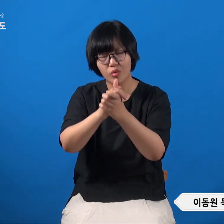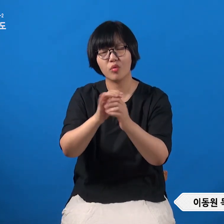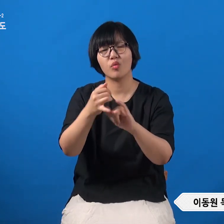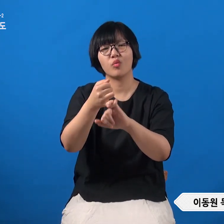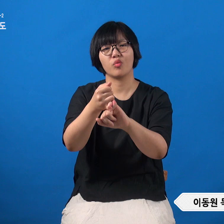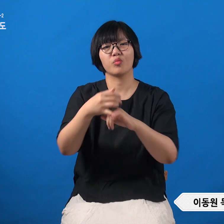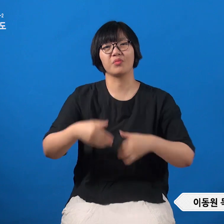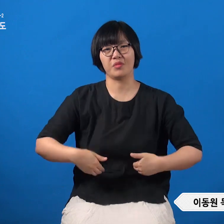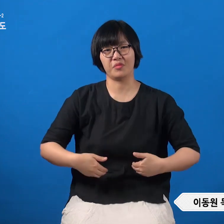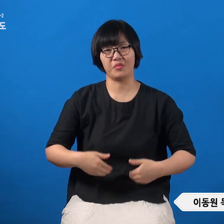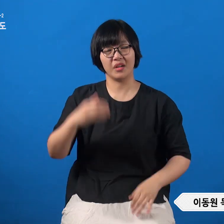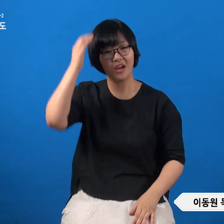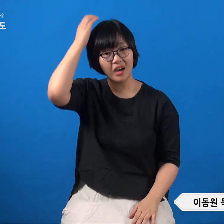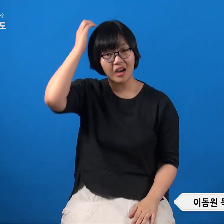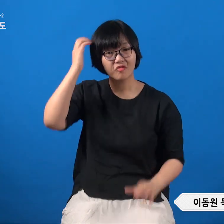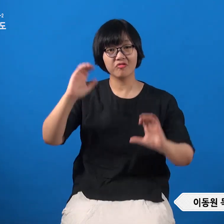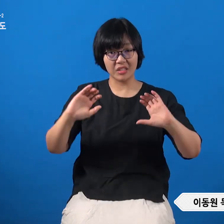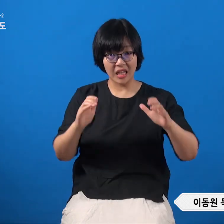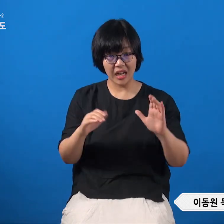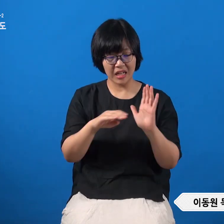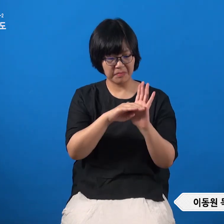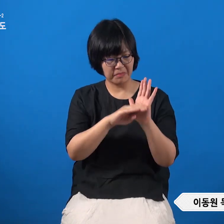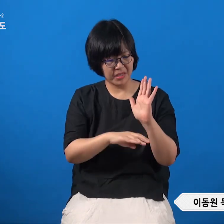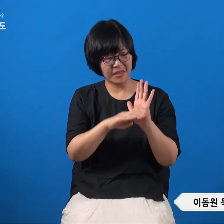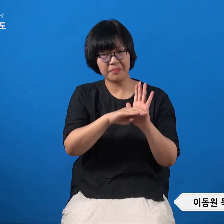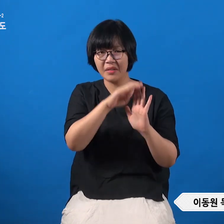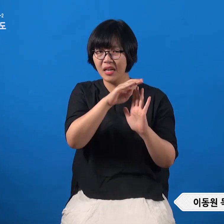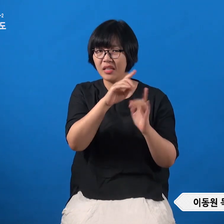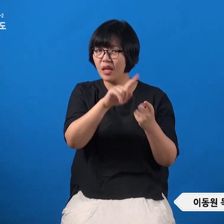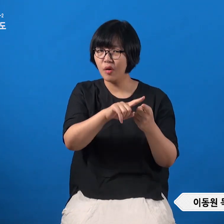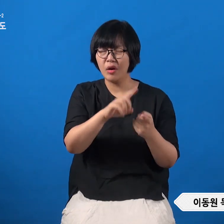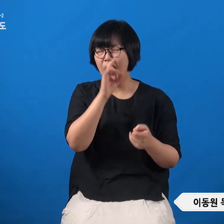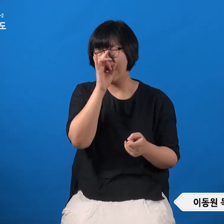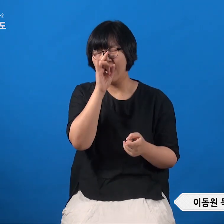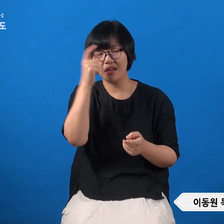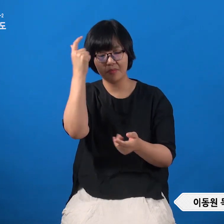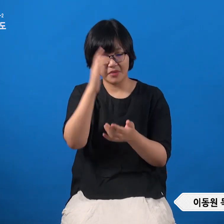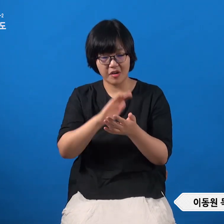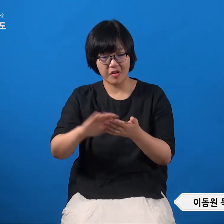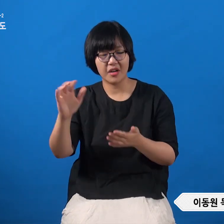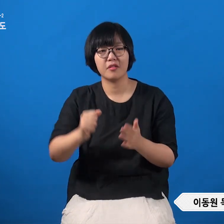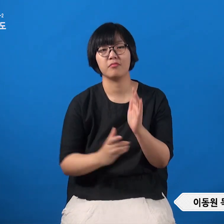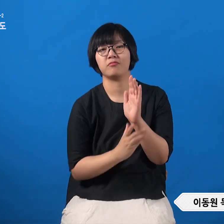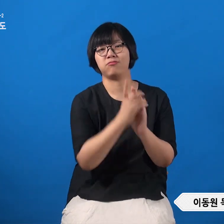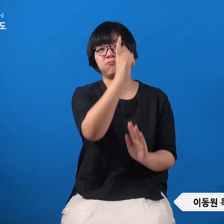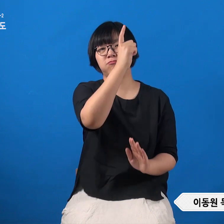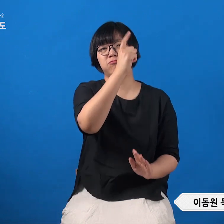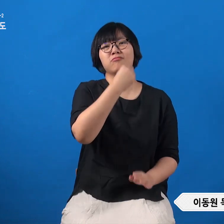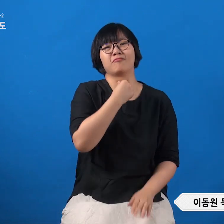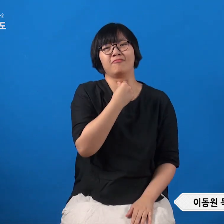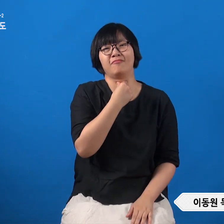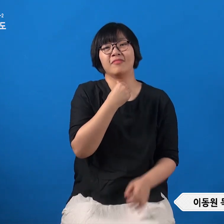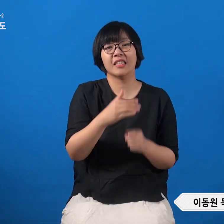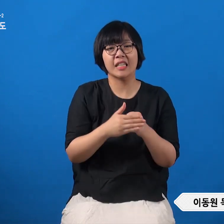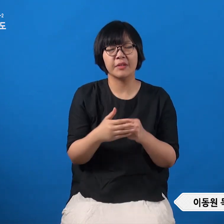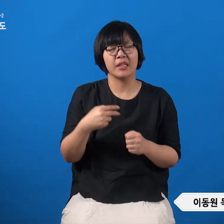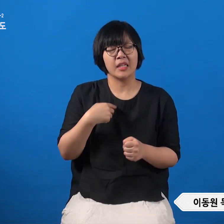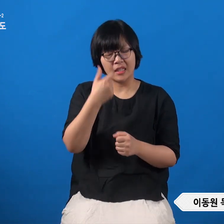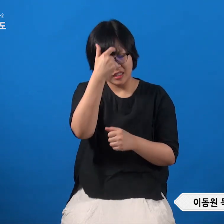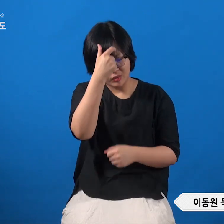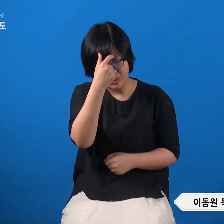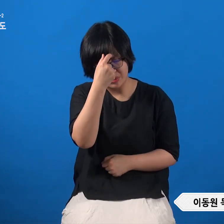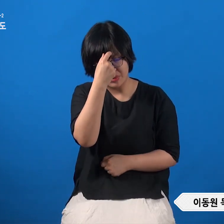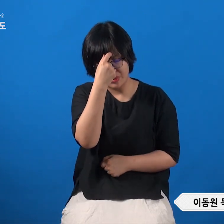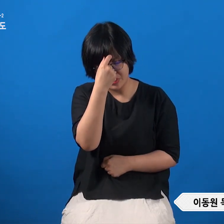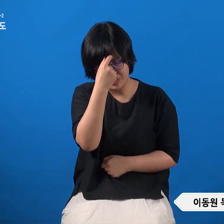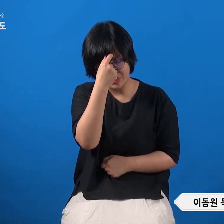우리 한반도의 평화 통일을 생각하고 우리 한반도가 평화로운 땅이 되기 위해서 기도할 때마다 제 마음속에 떠오르는